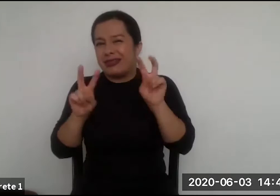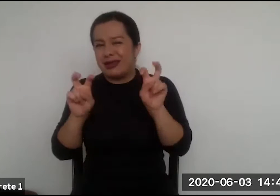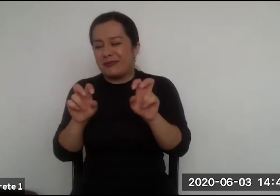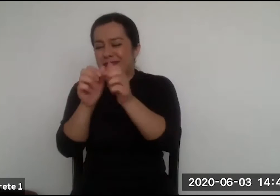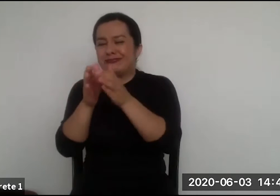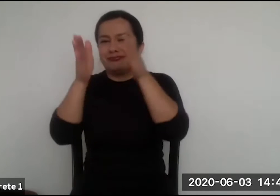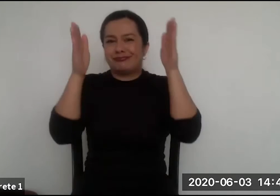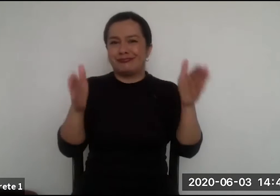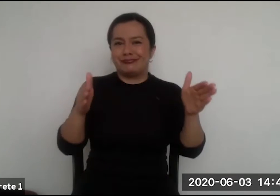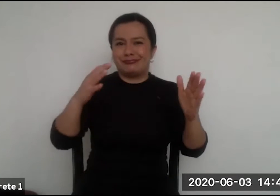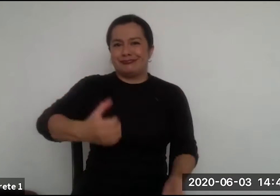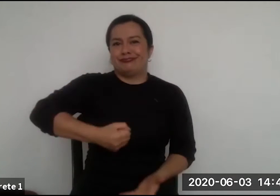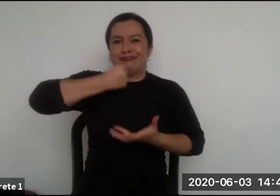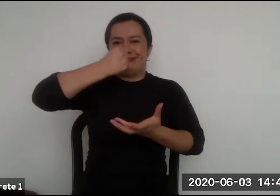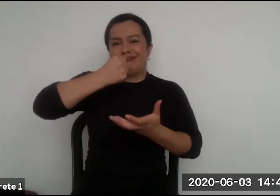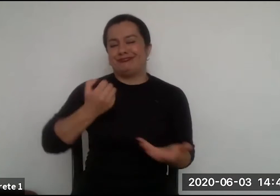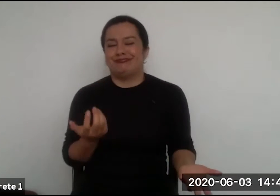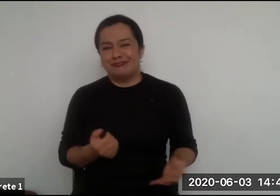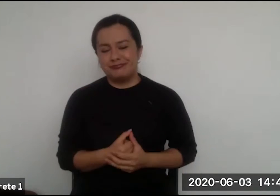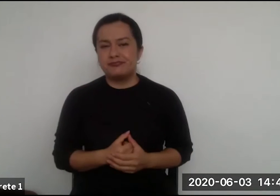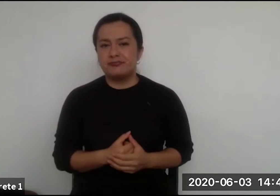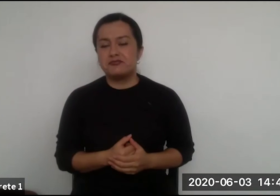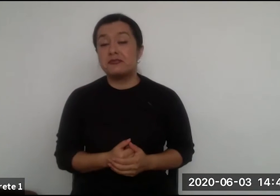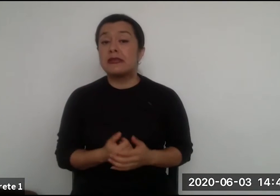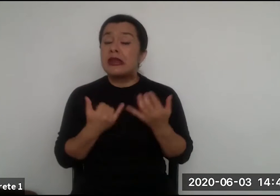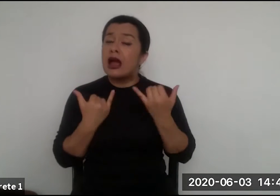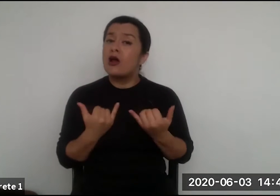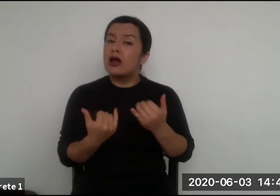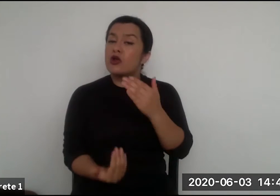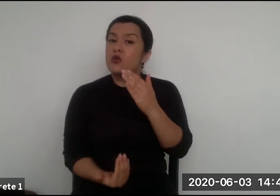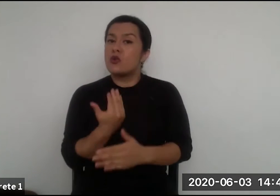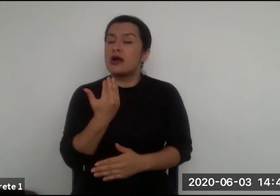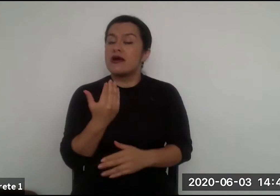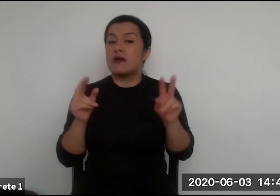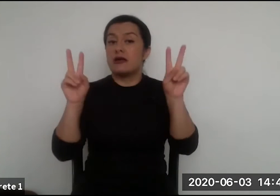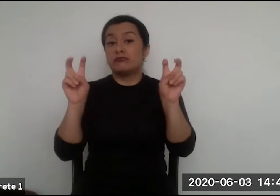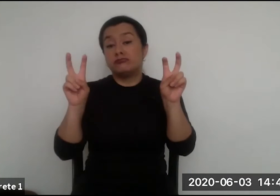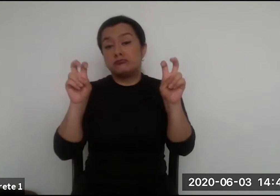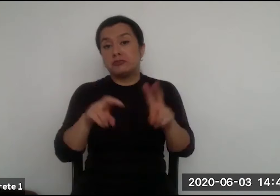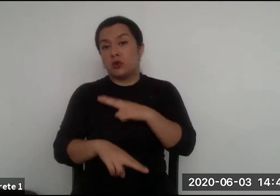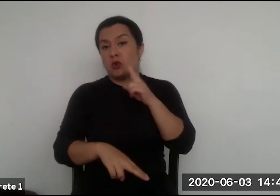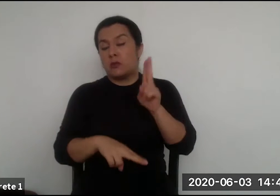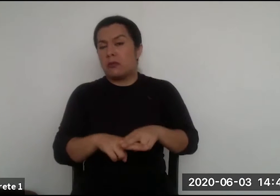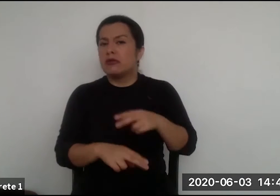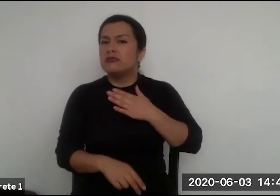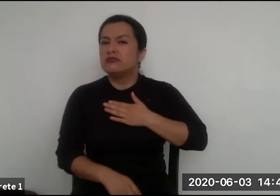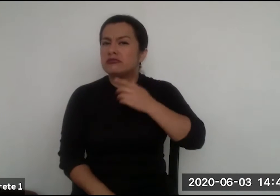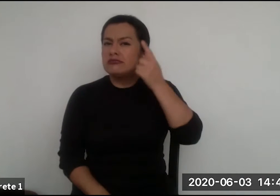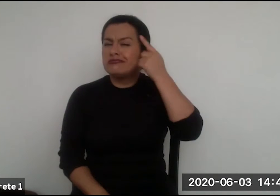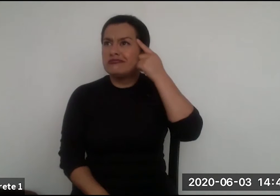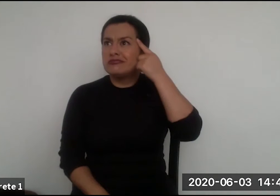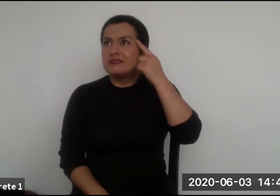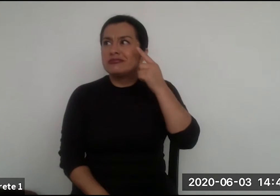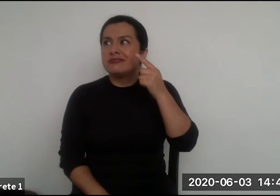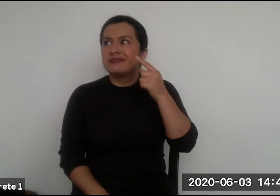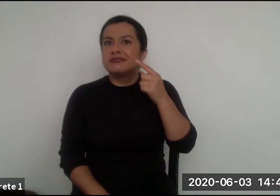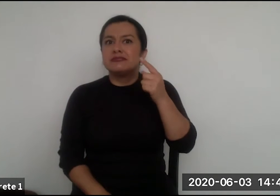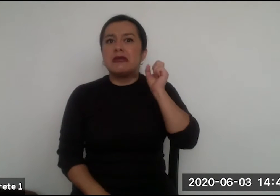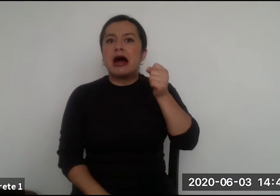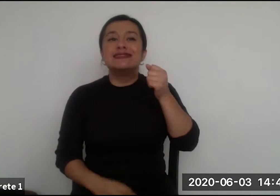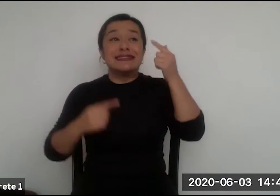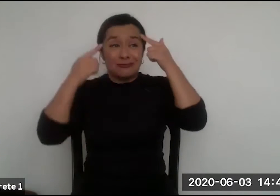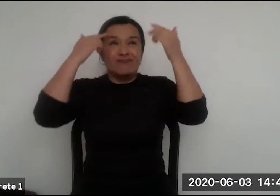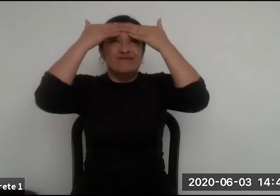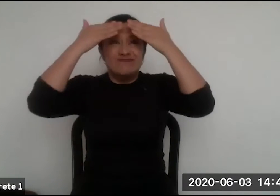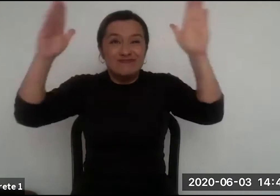nueva normalidad sería, por lo menos para mí, entendida como un confinamiento ideológico,